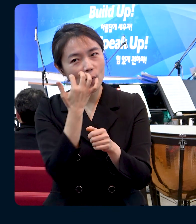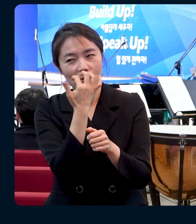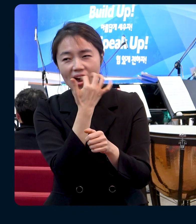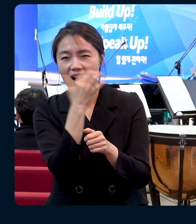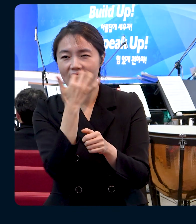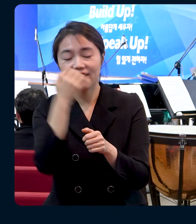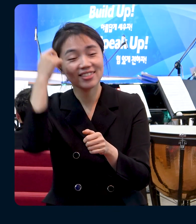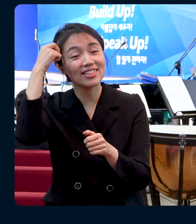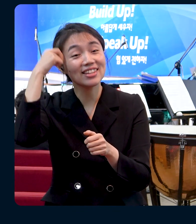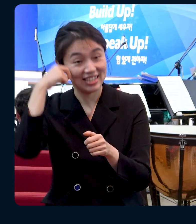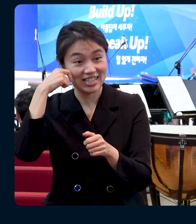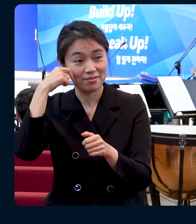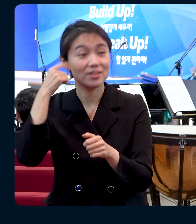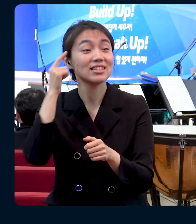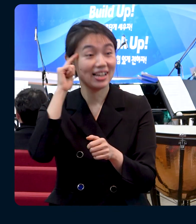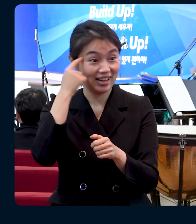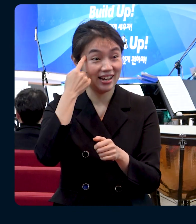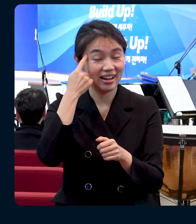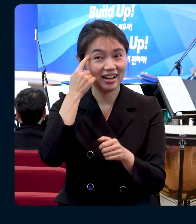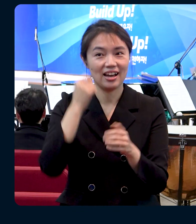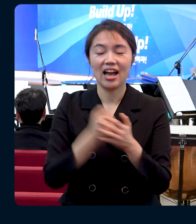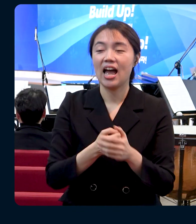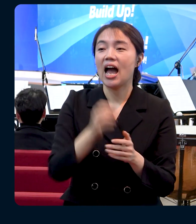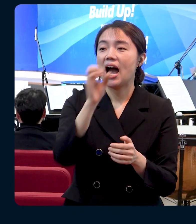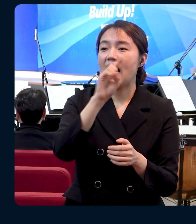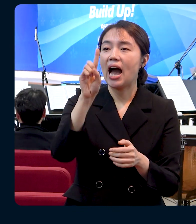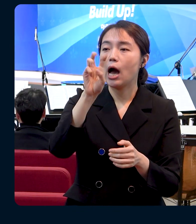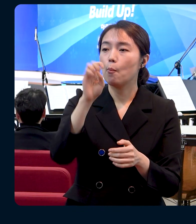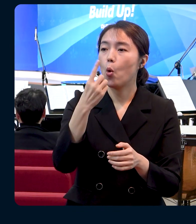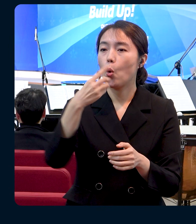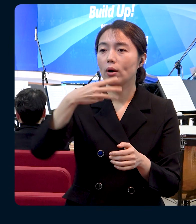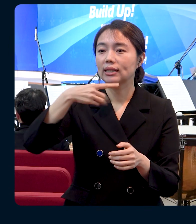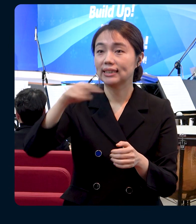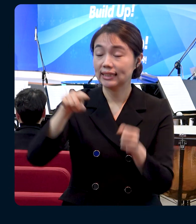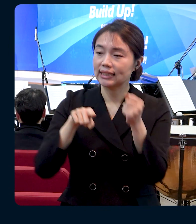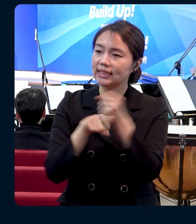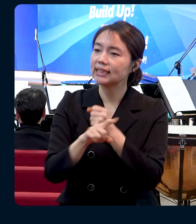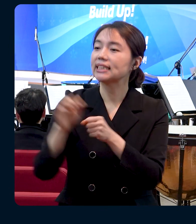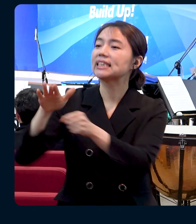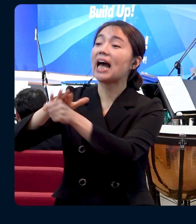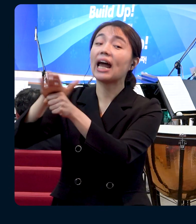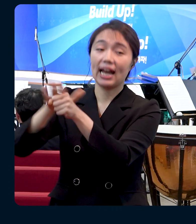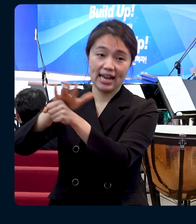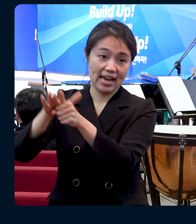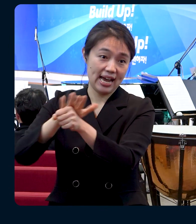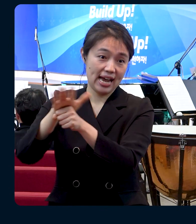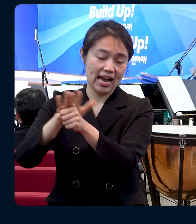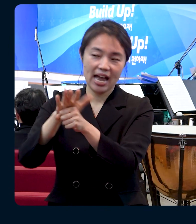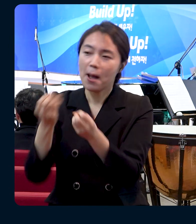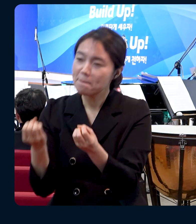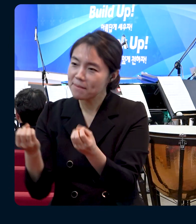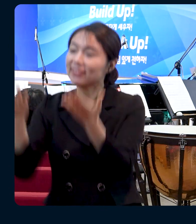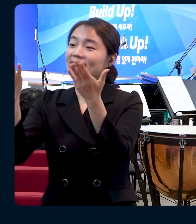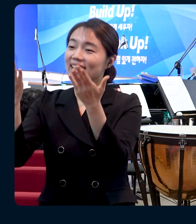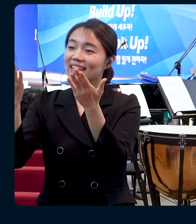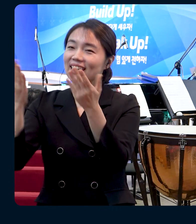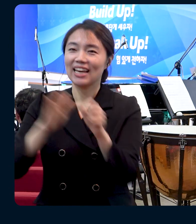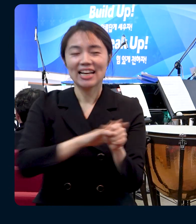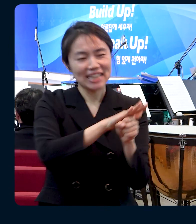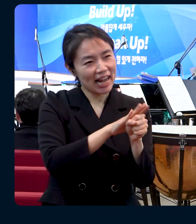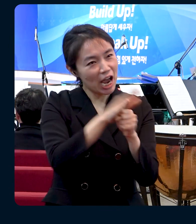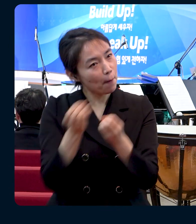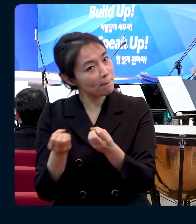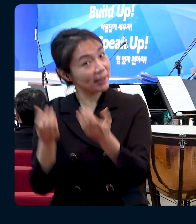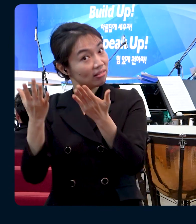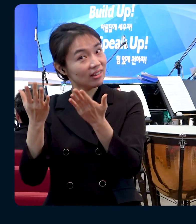뭐예요? 사랑이잖아요. 파티. 그러니까 사랑 파티니까 굉장히 관능적이고 로맨틱한 어떤 그런 파티를